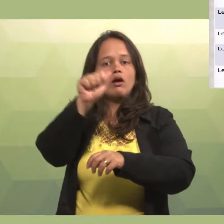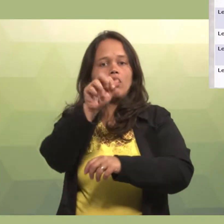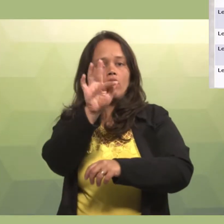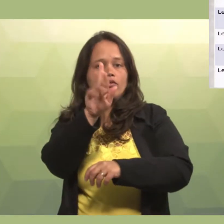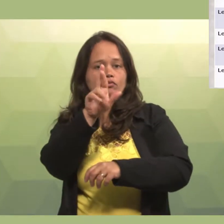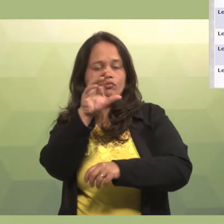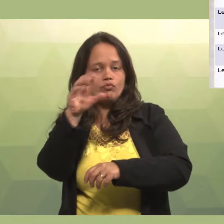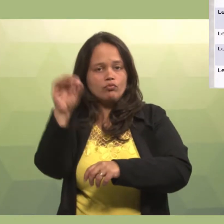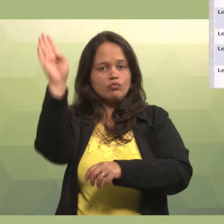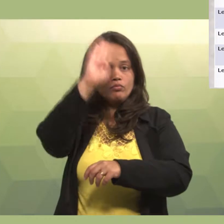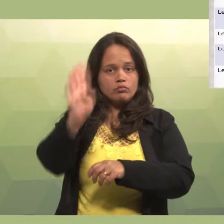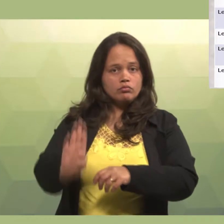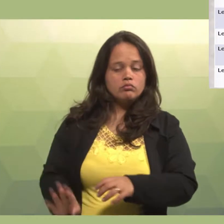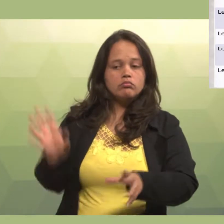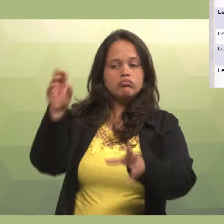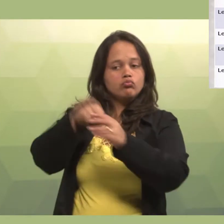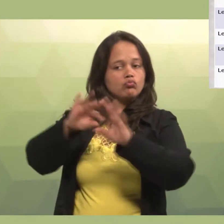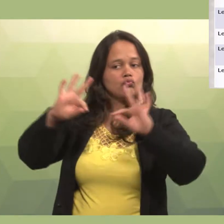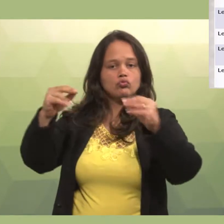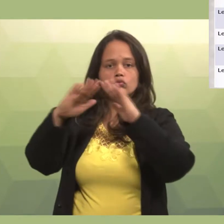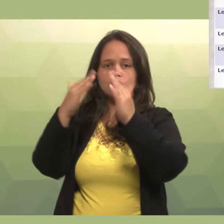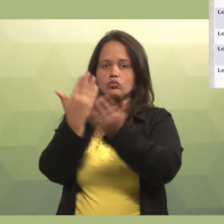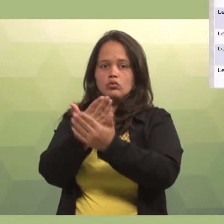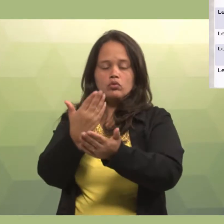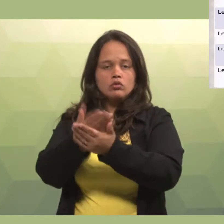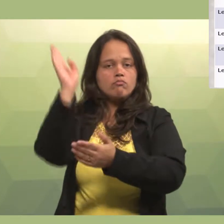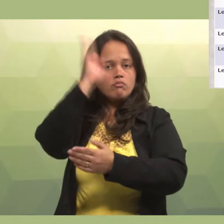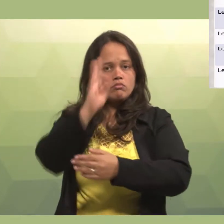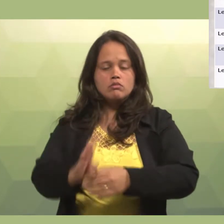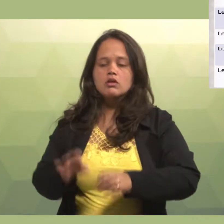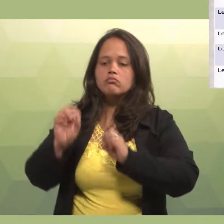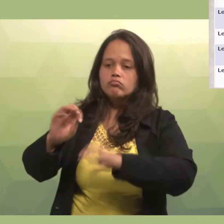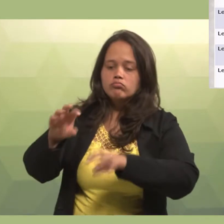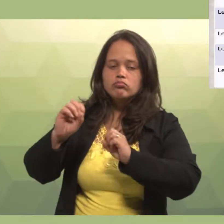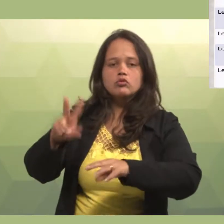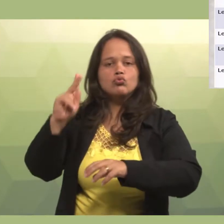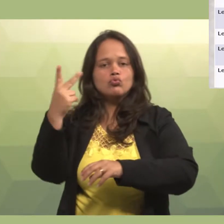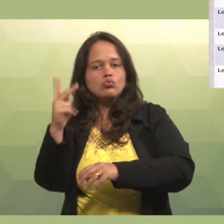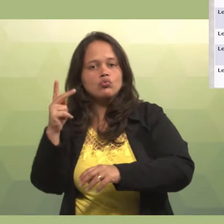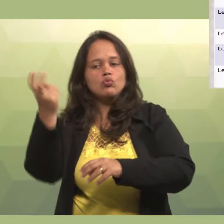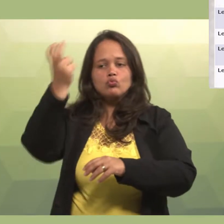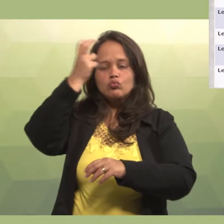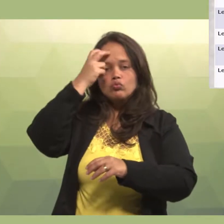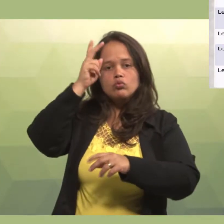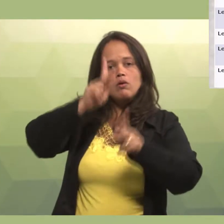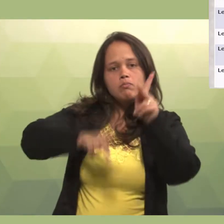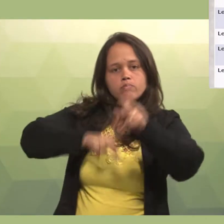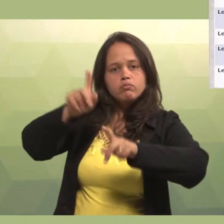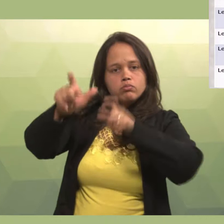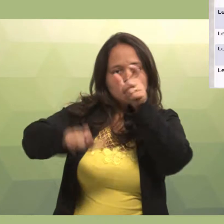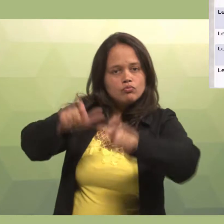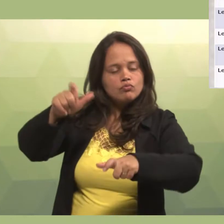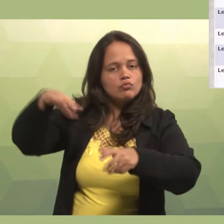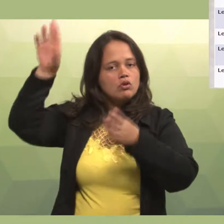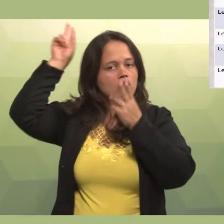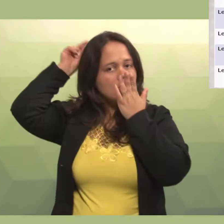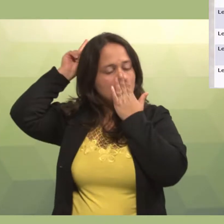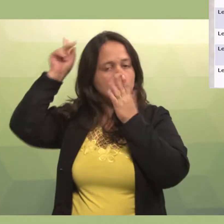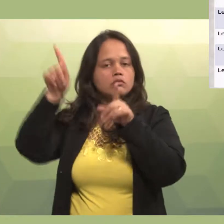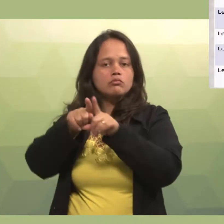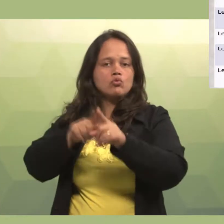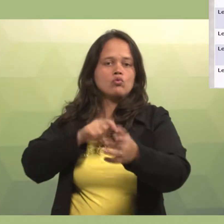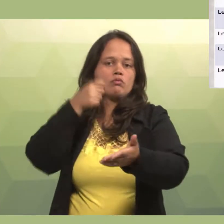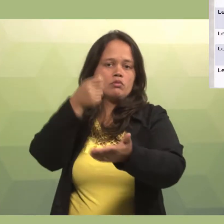indígenas, ou seja, tornou obrigatórios, no ensino fundamental e médio, conteúdos da cultura africana